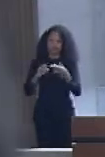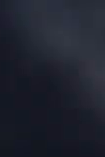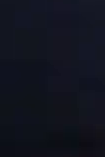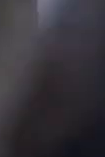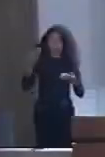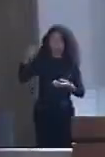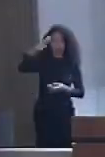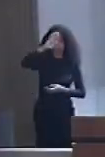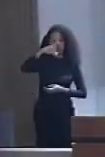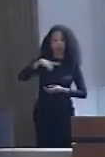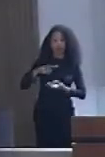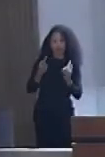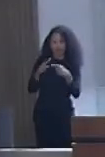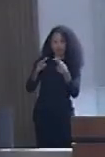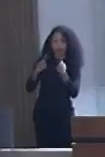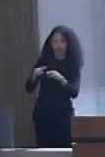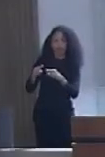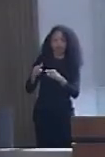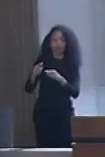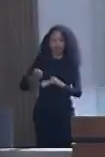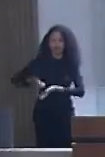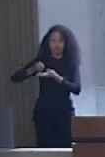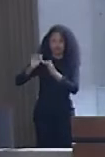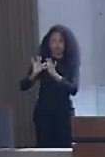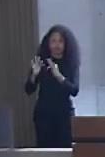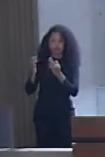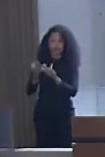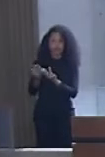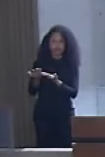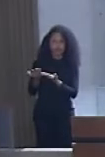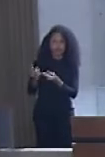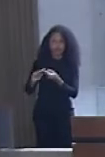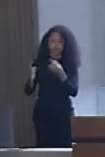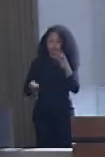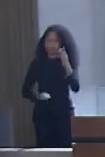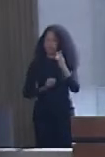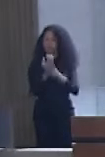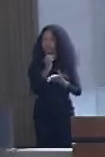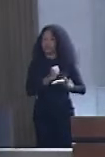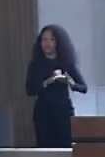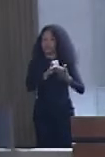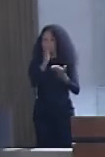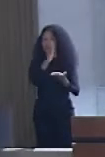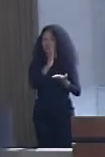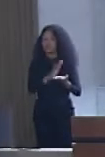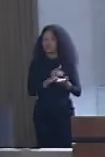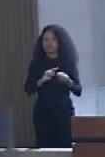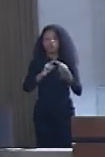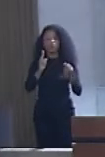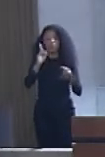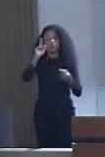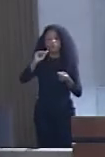Bolsa Família, ataca criando o Auxílio Brasil, entre aspas, mas esse recurso vem da Seguridade Social, consequentemente